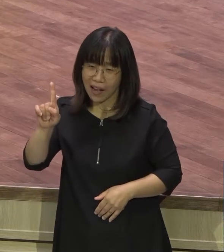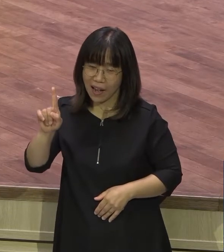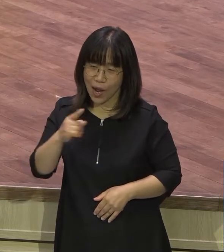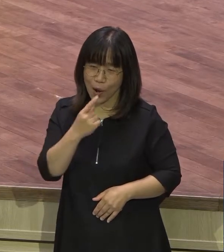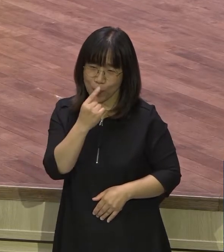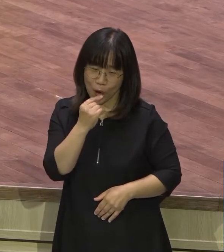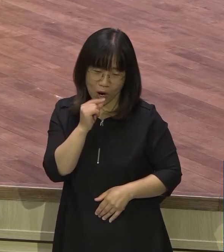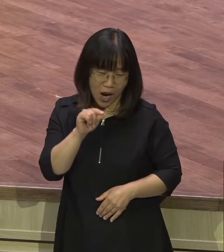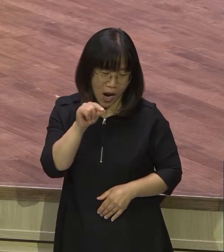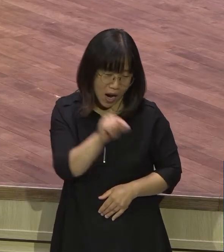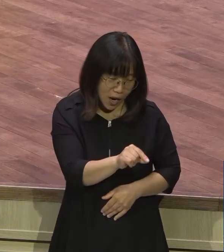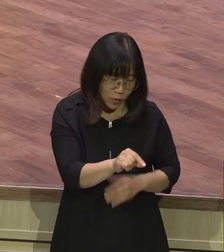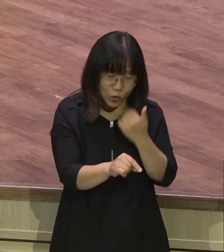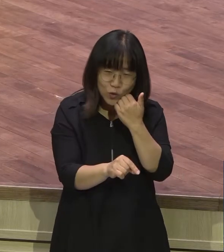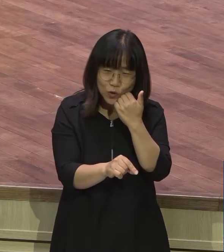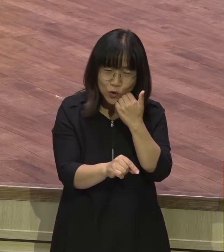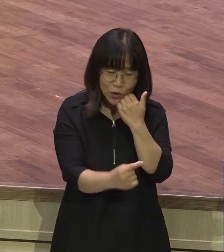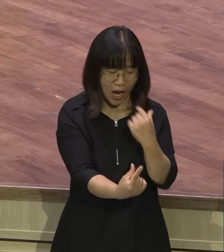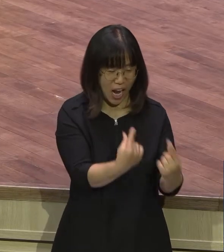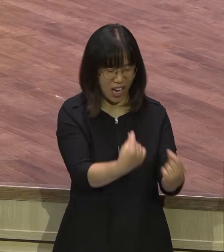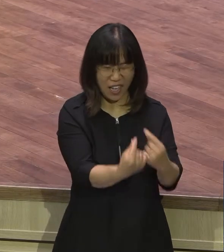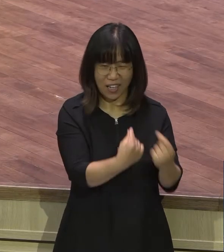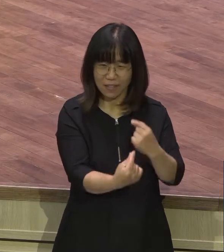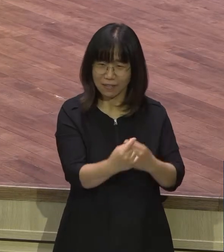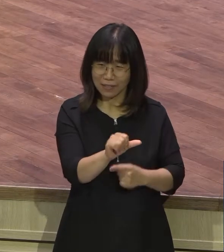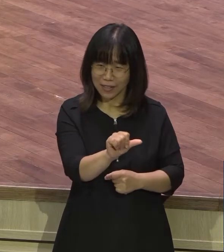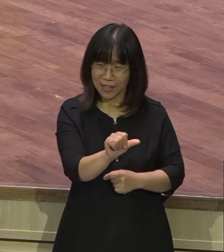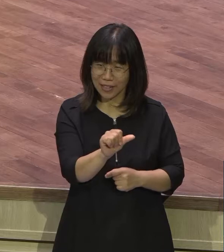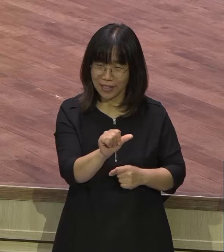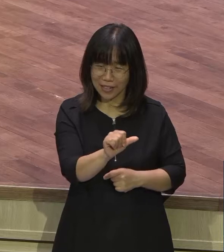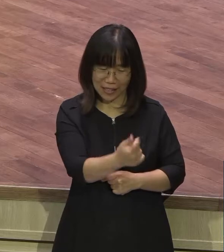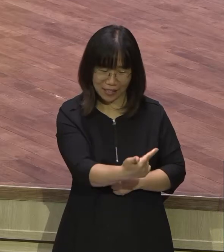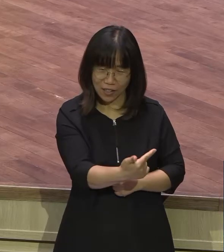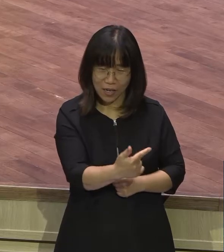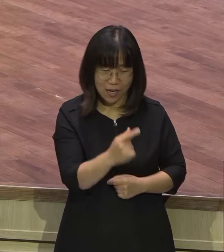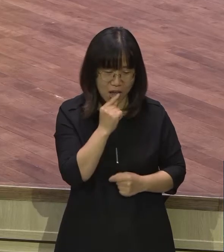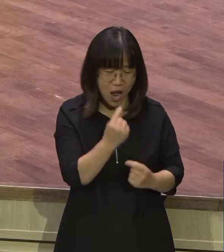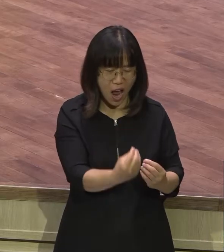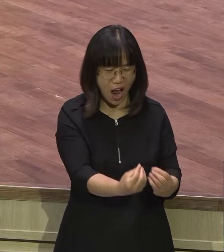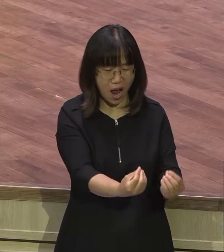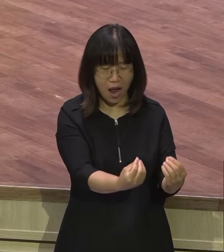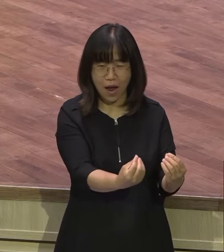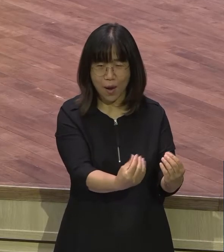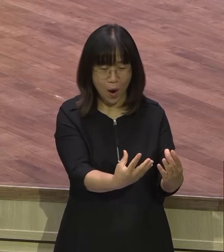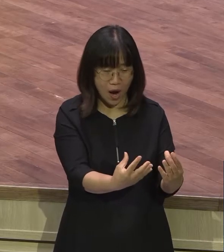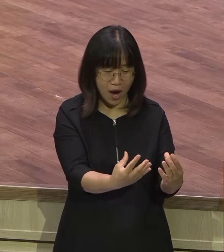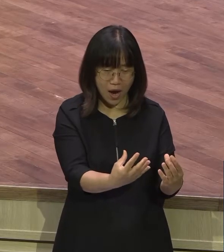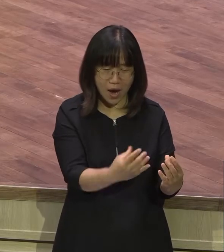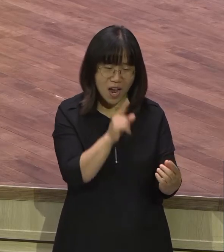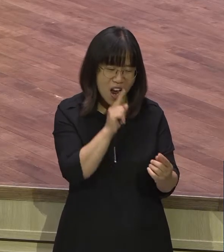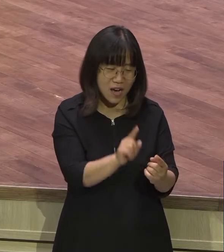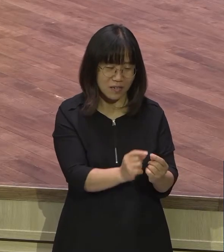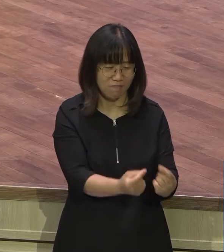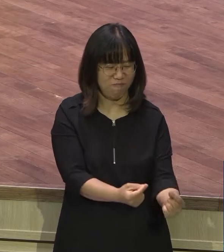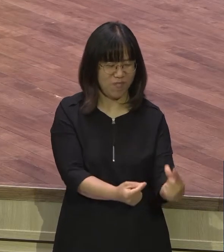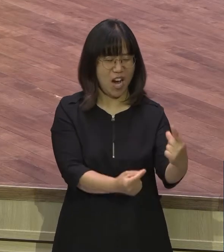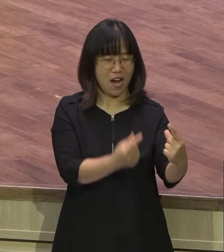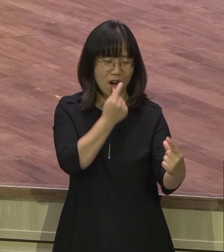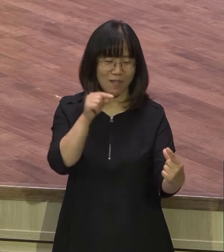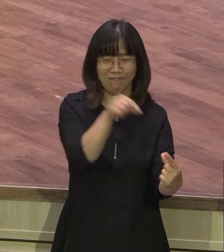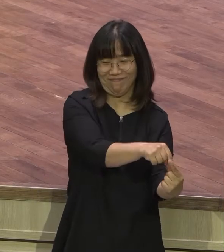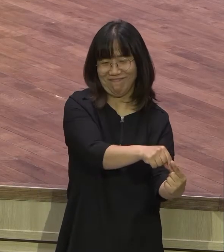입을 벌린 새들은 4마리 5마리 쫙 입을 벌렸어요 어디에 넣느냐 제 3개 벌린 놈이 된다